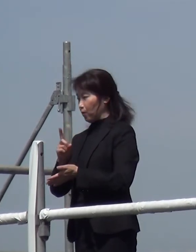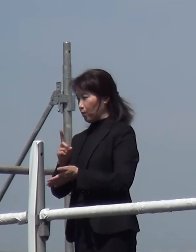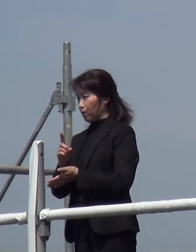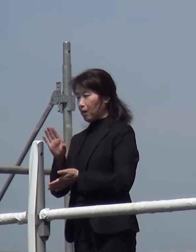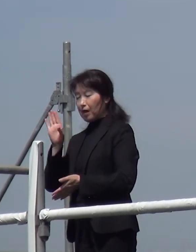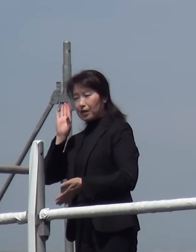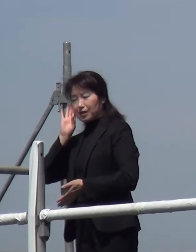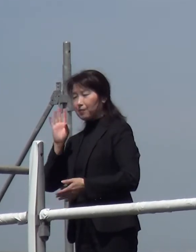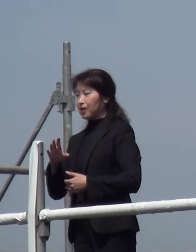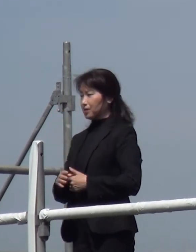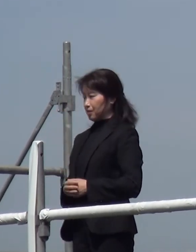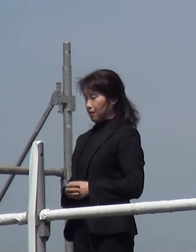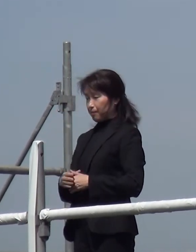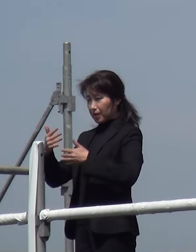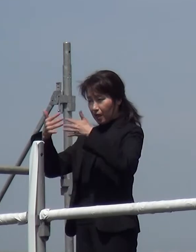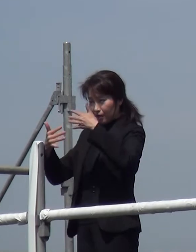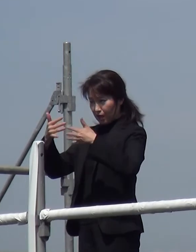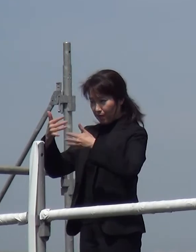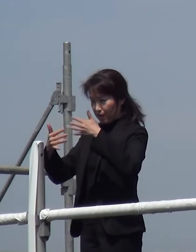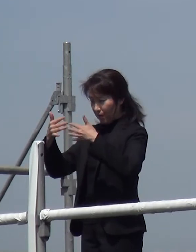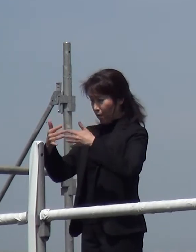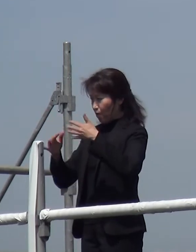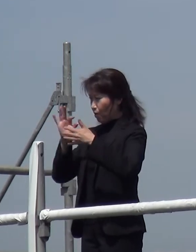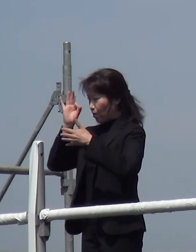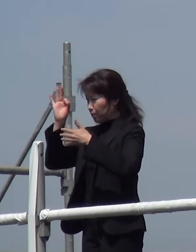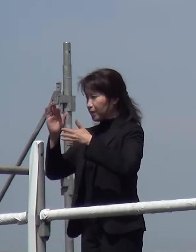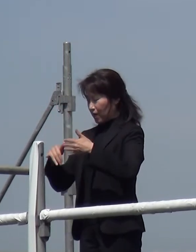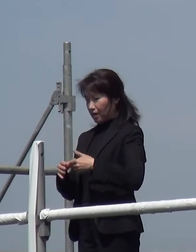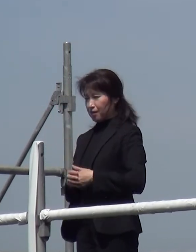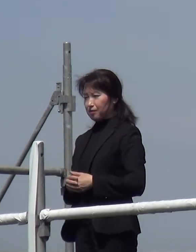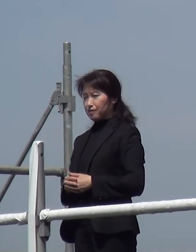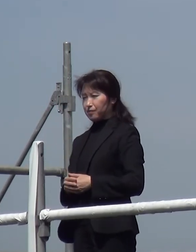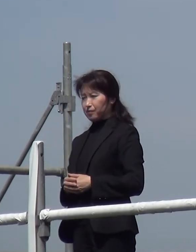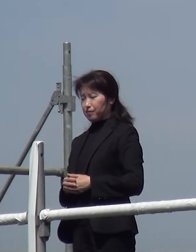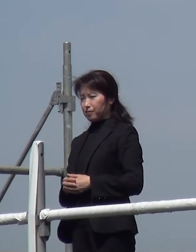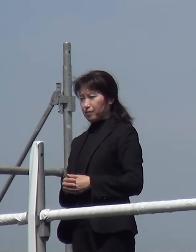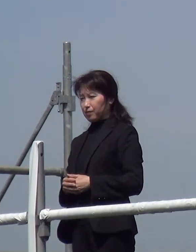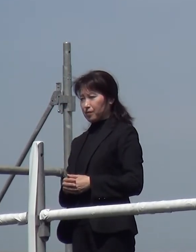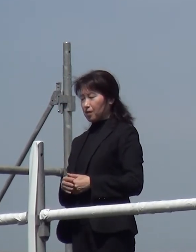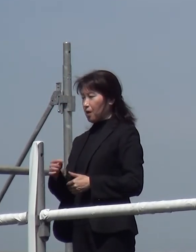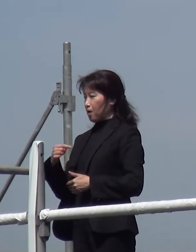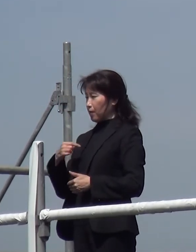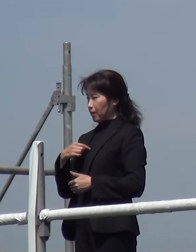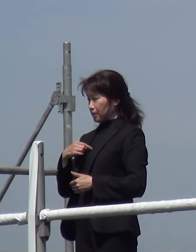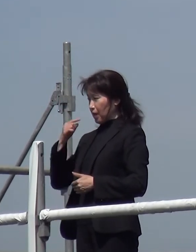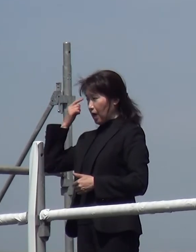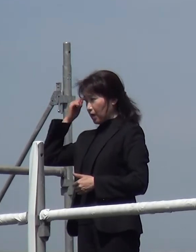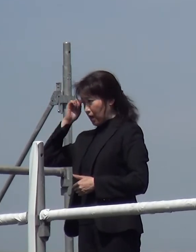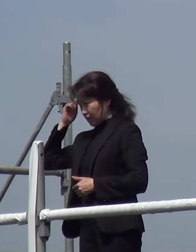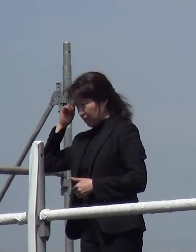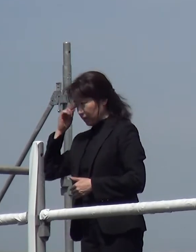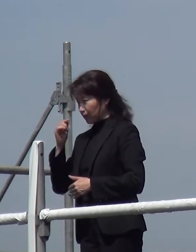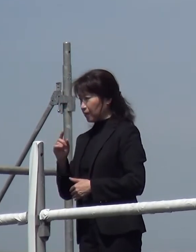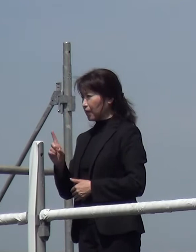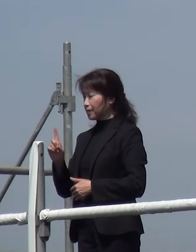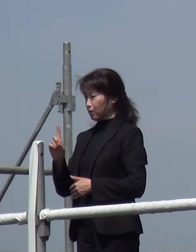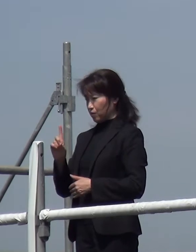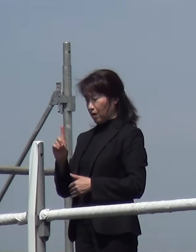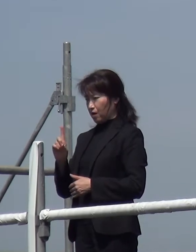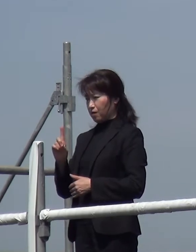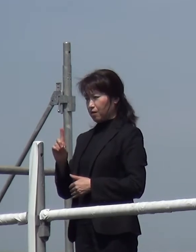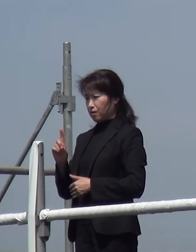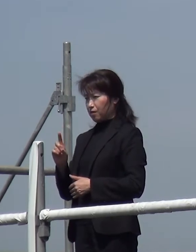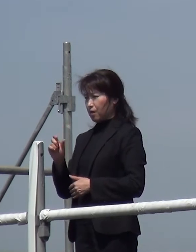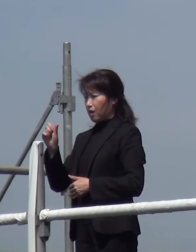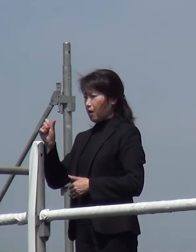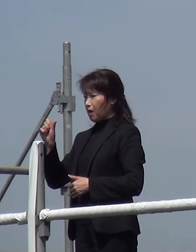きましたし、テレビでもそれが放送されておりました。でそこで私が考えたことはですね、この